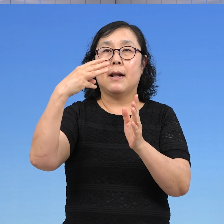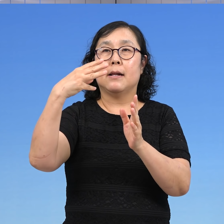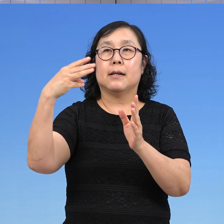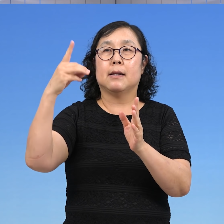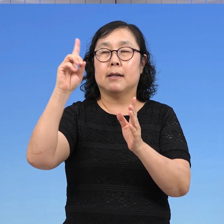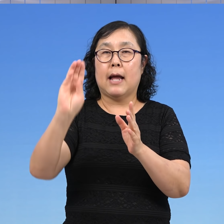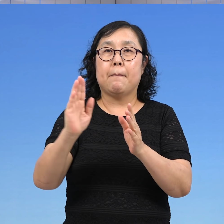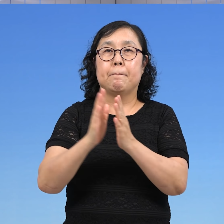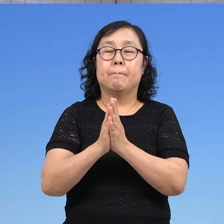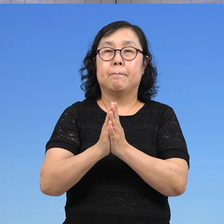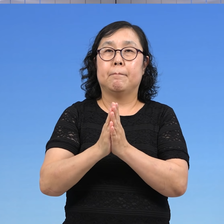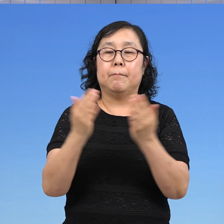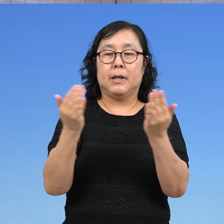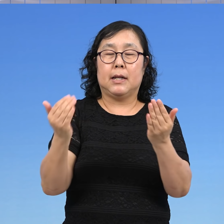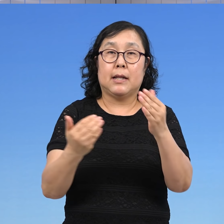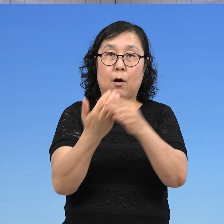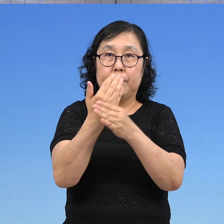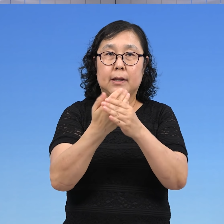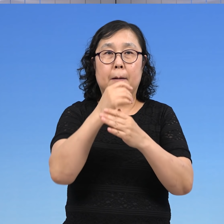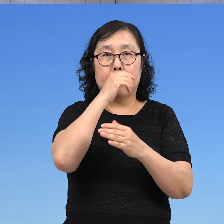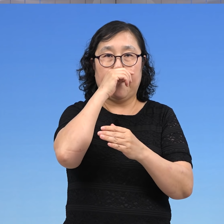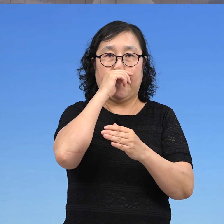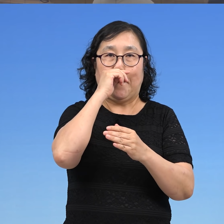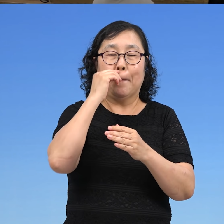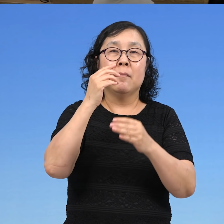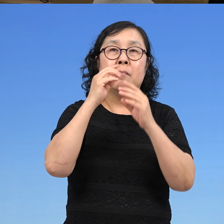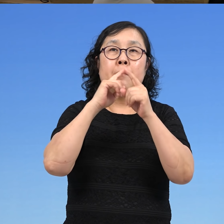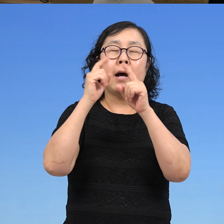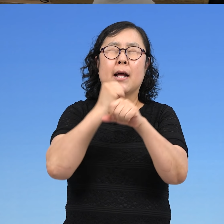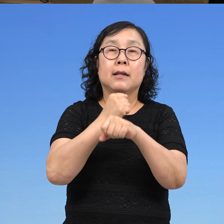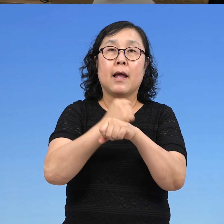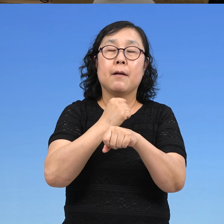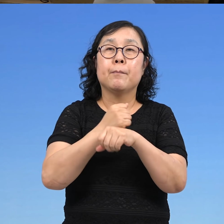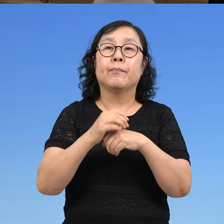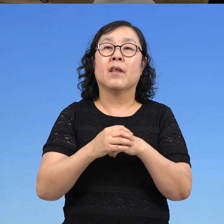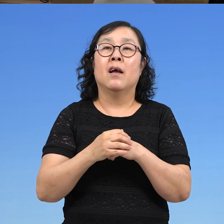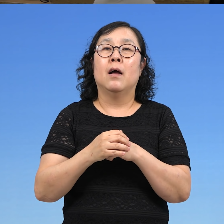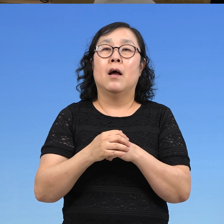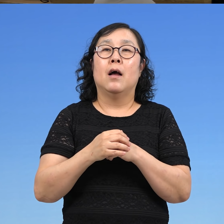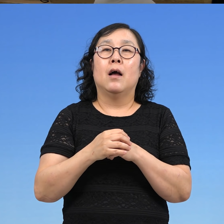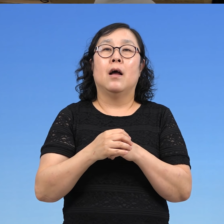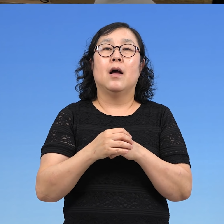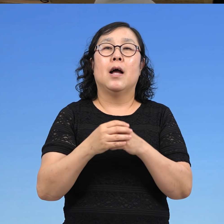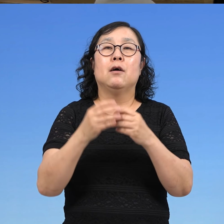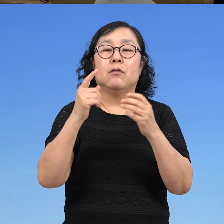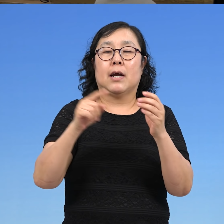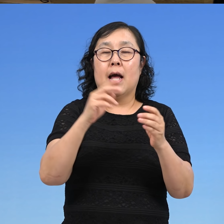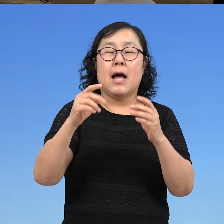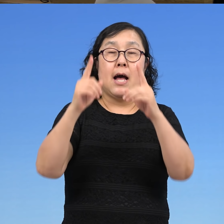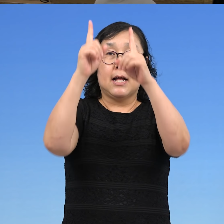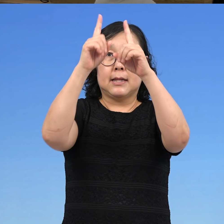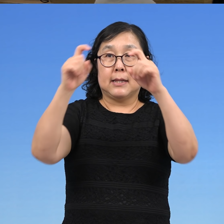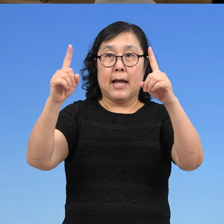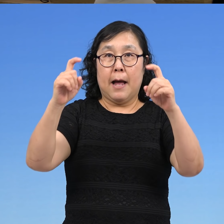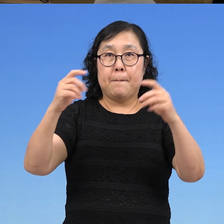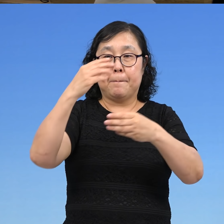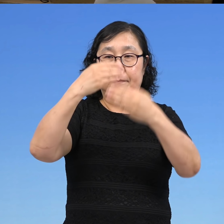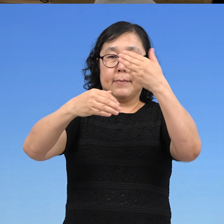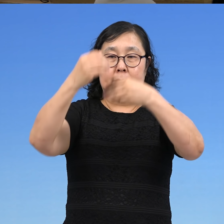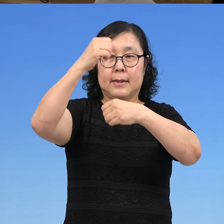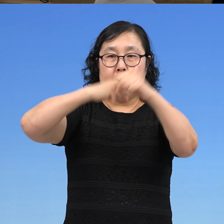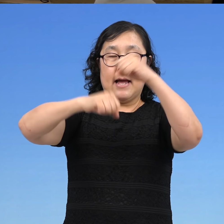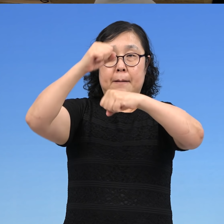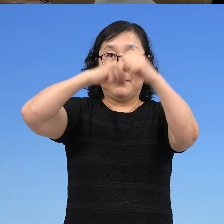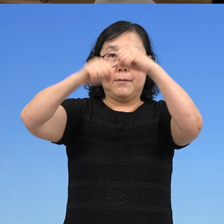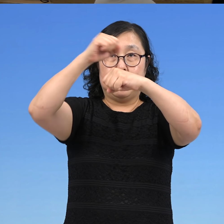사건이 나옵니다 창세기 11장 사절입니다 또 말하되 자 성읍과 탑을 건설하여 그